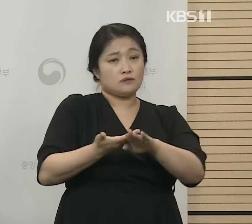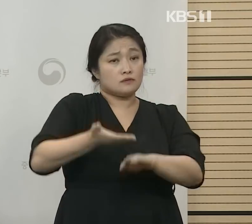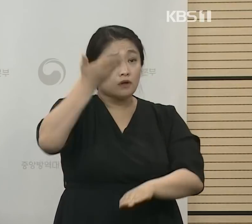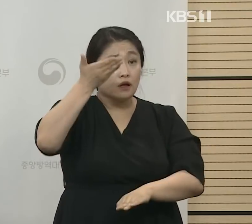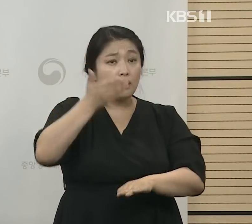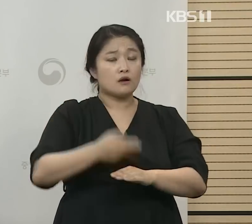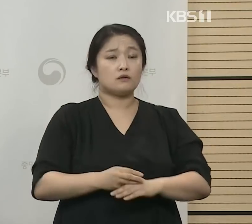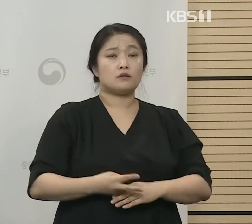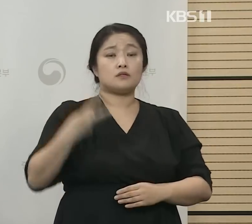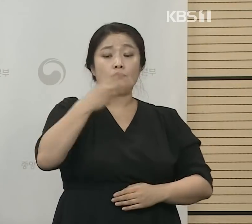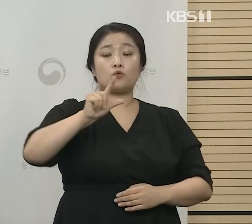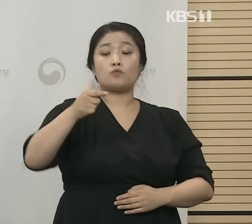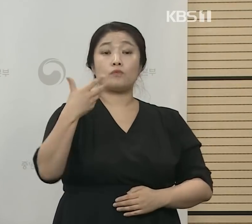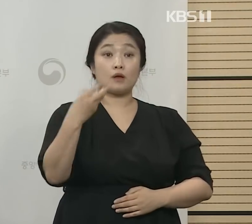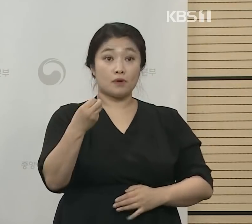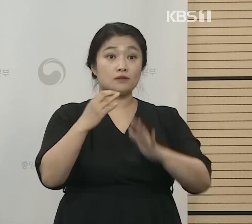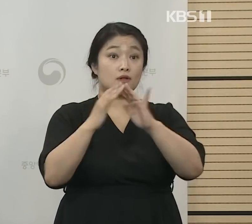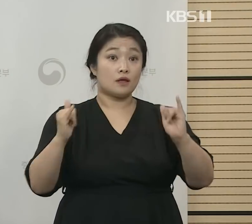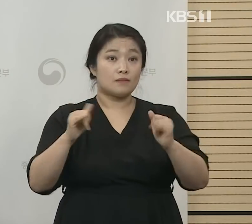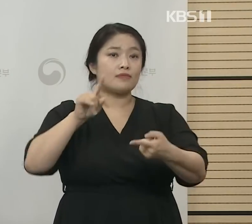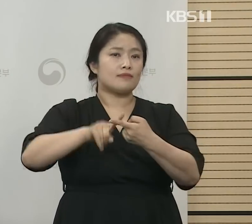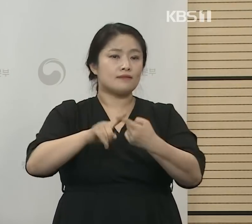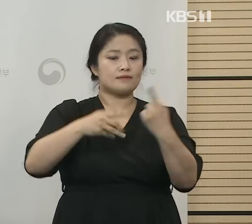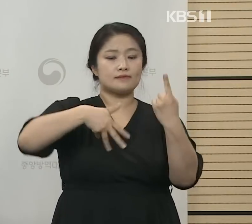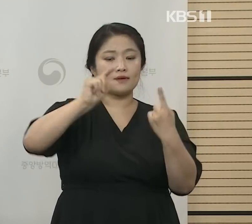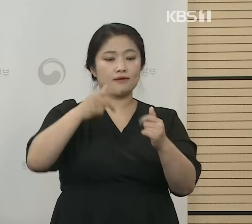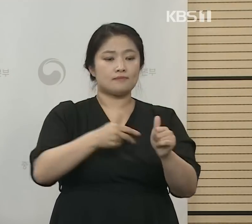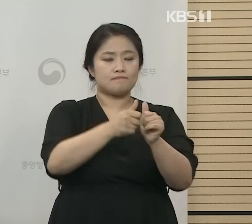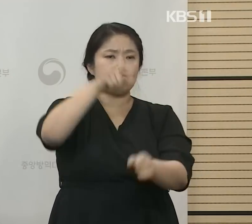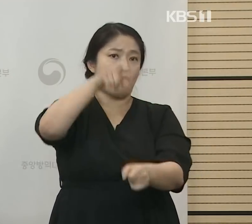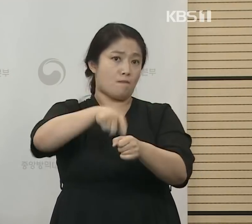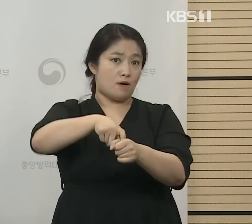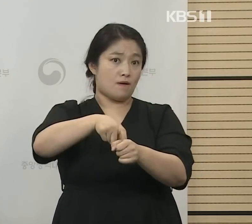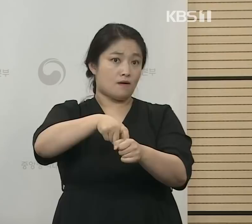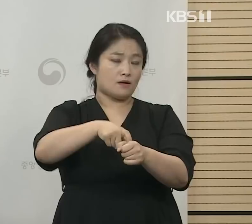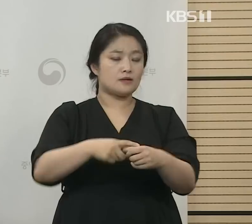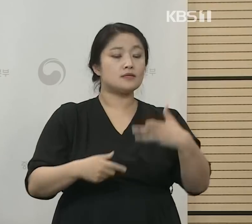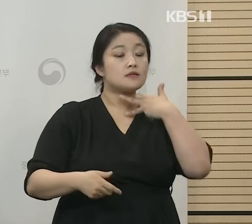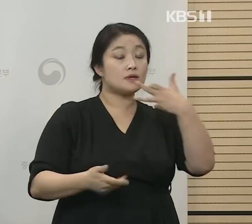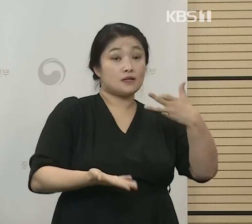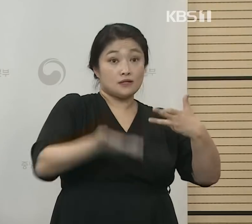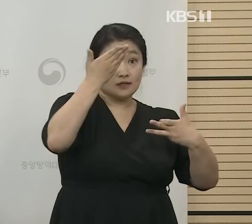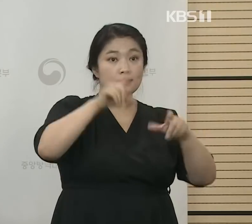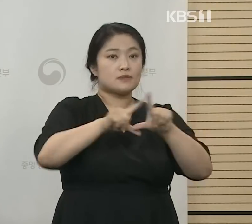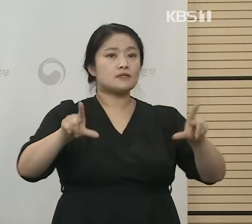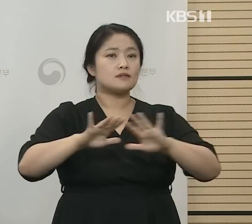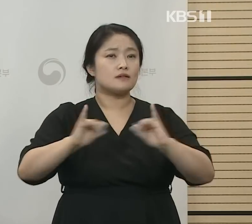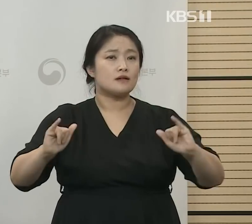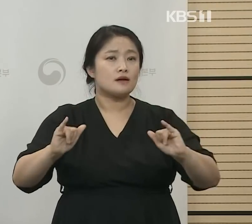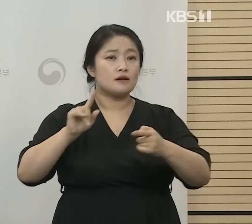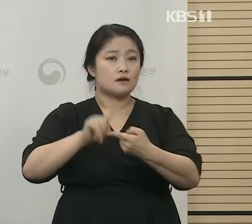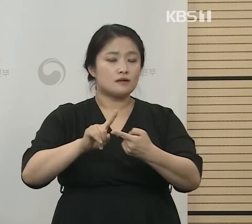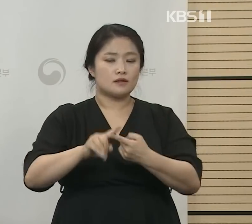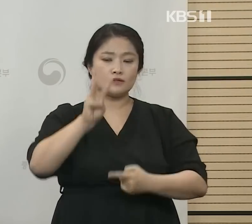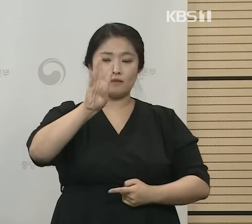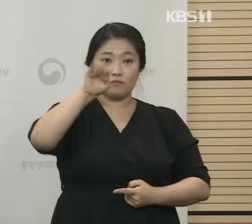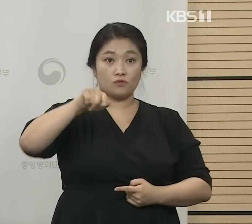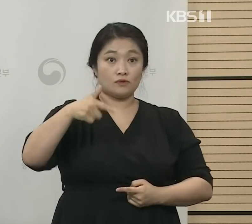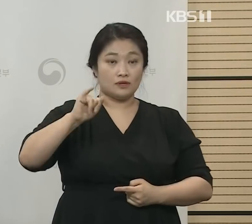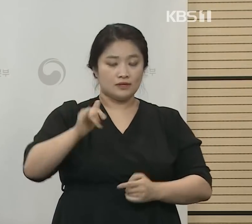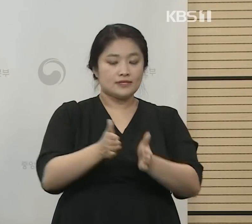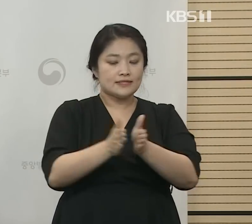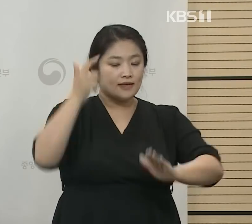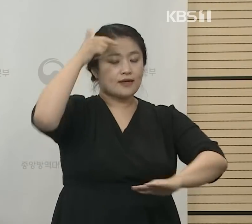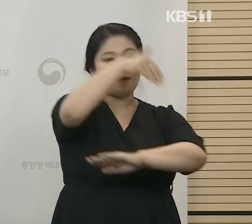이상인 3,600만 명에 대한 1차 접종을 목표로 18세 이상 일반 국민 대상의 3분기 시행